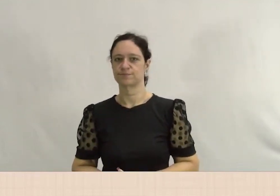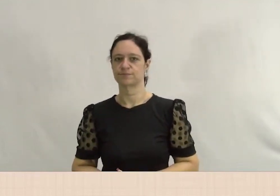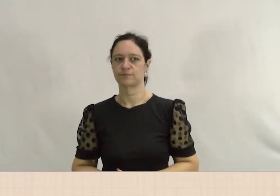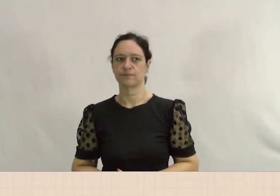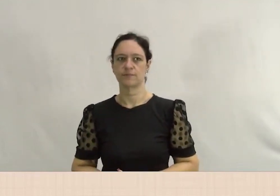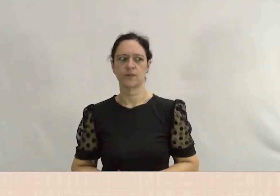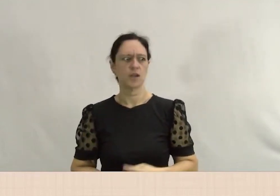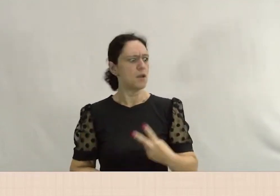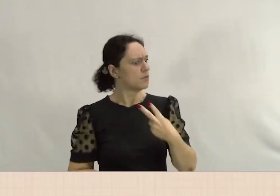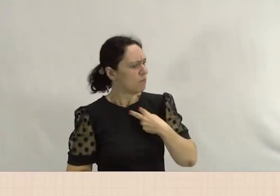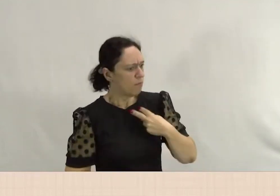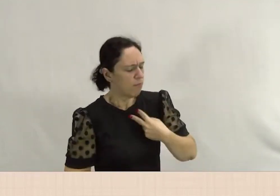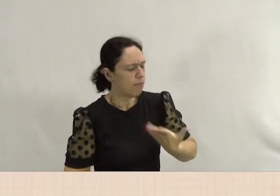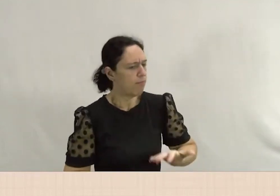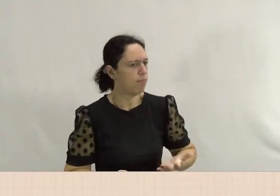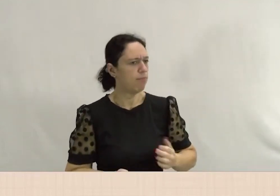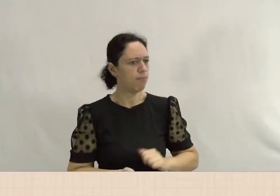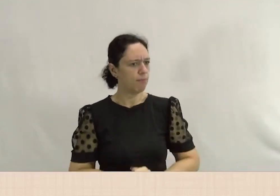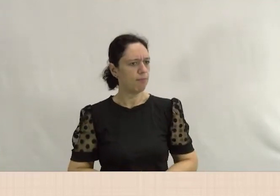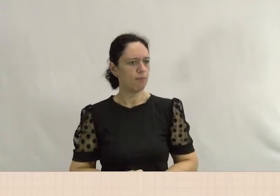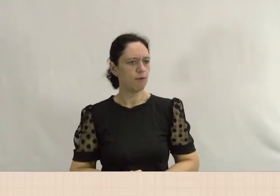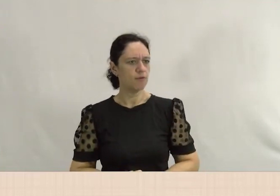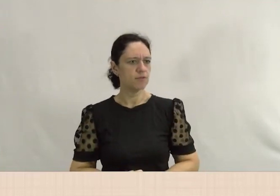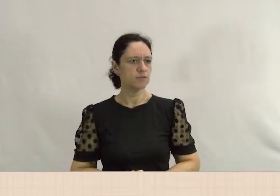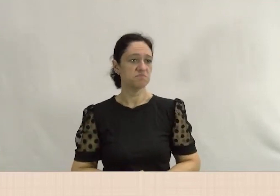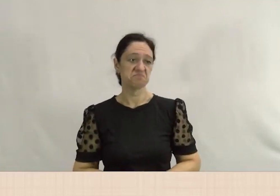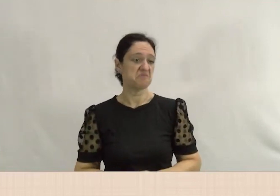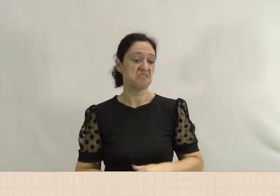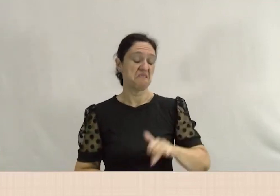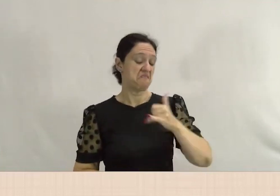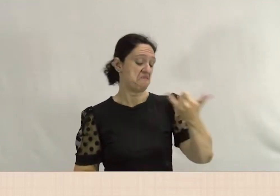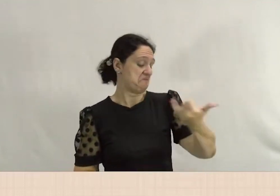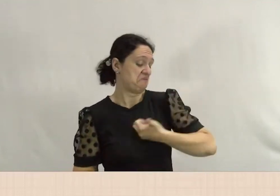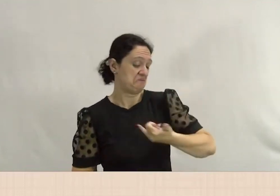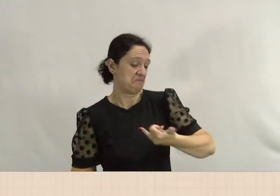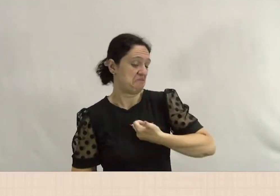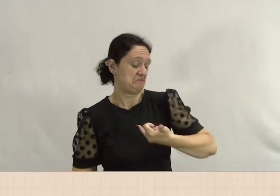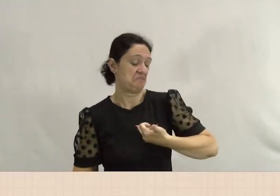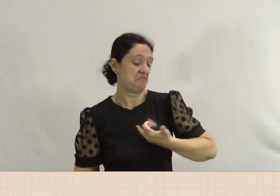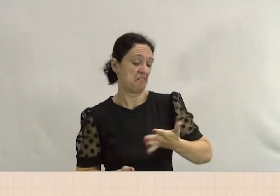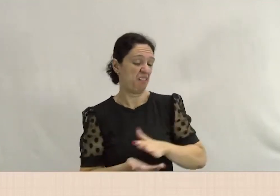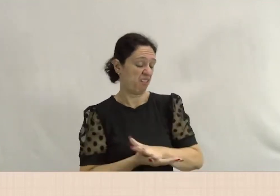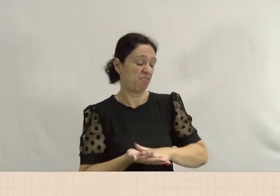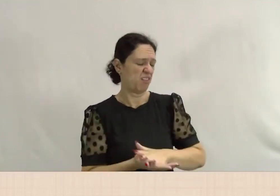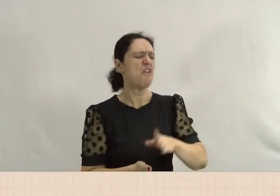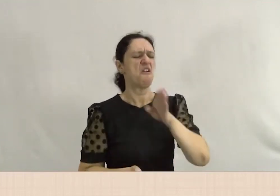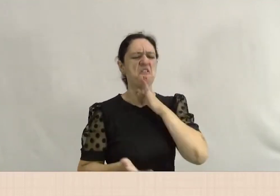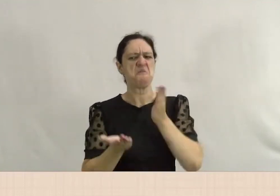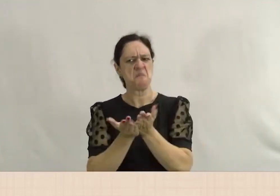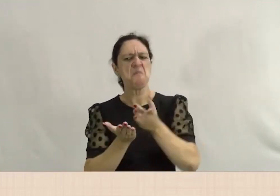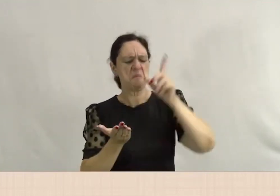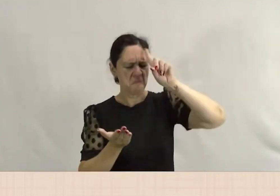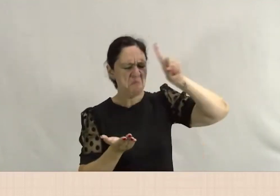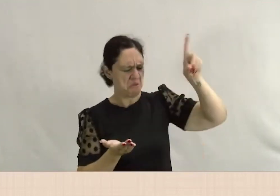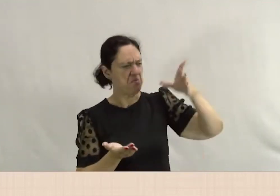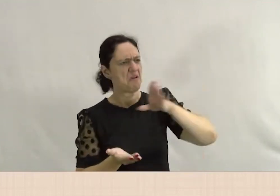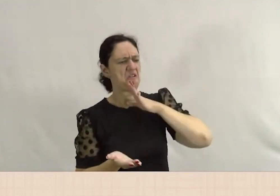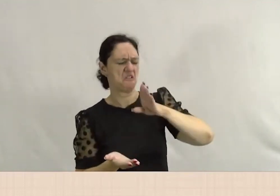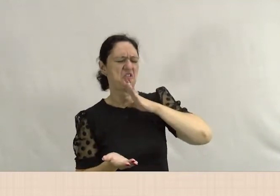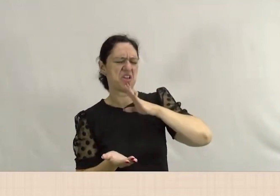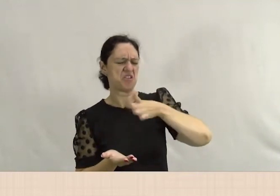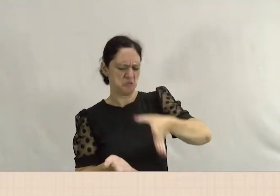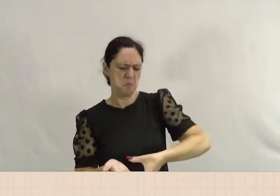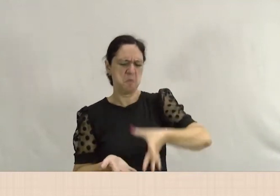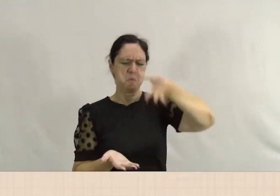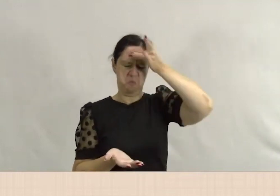Mas você não pode fazer isso. Não adianta vir falar da palavra de Deus, porque eu conheço a Bíblia de trás para